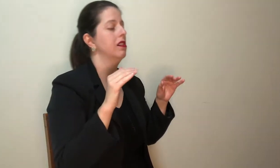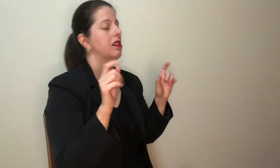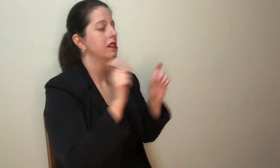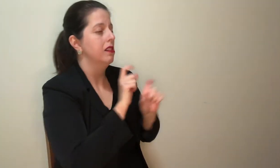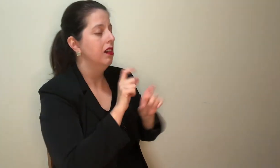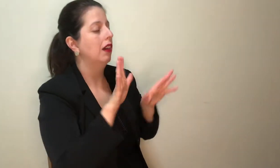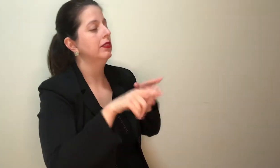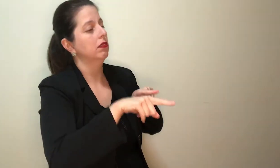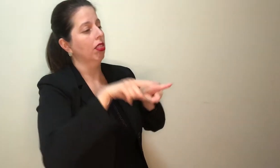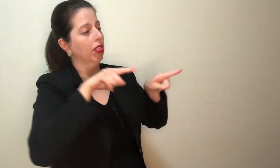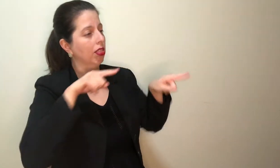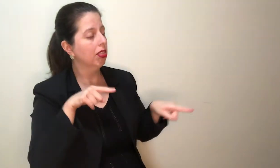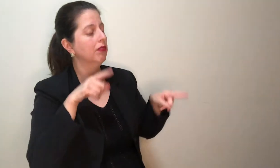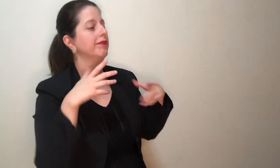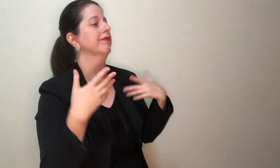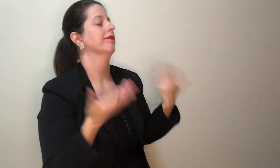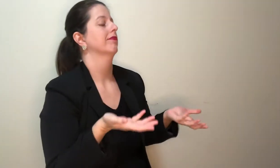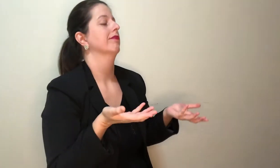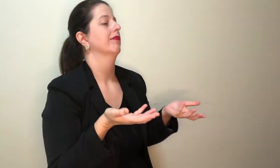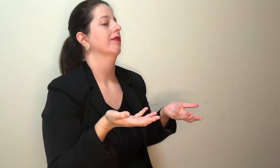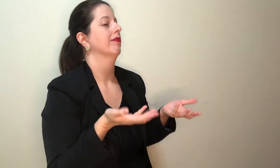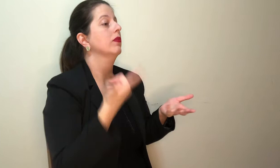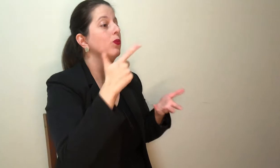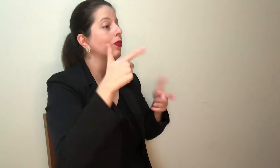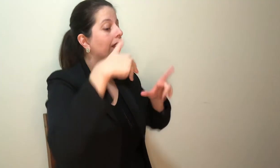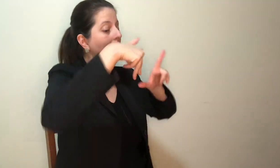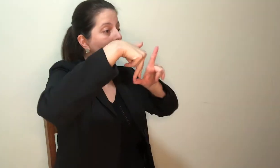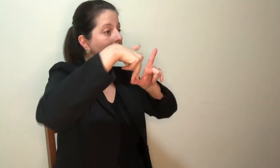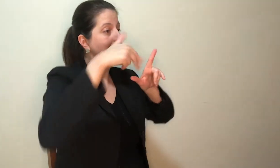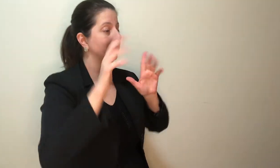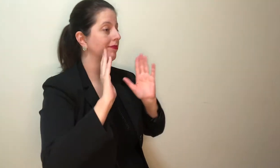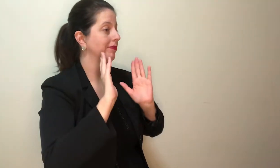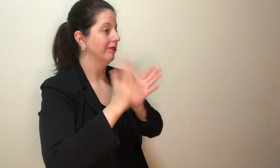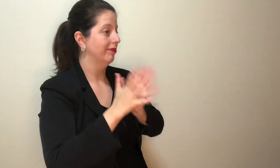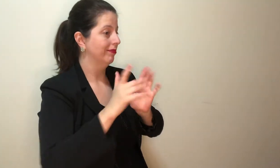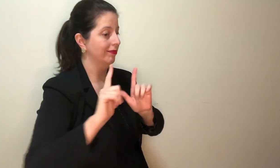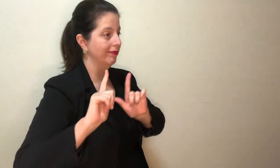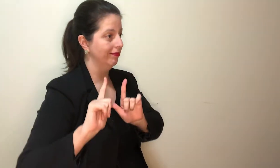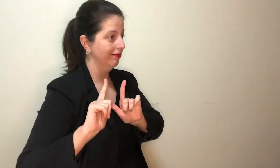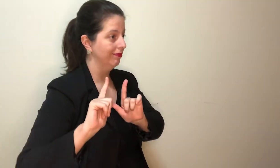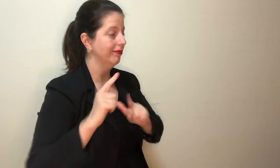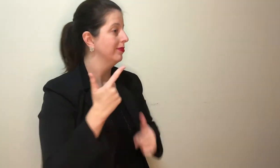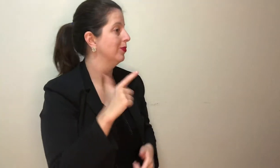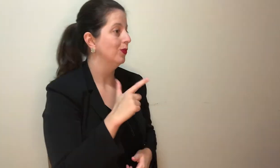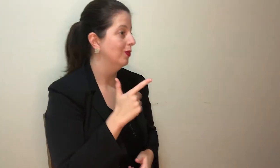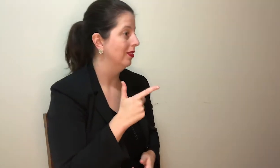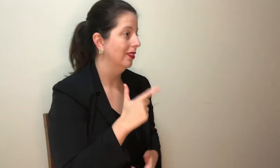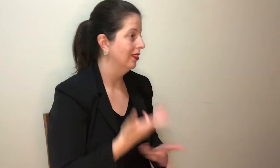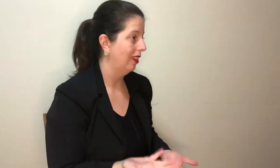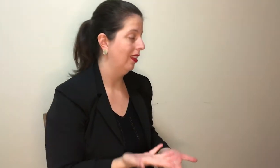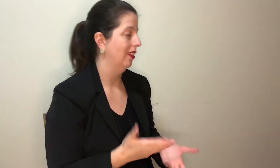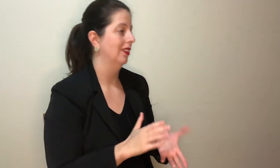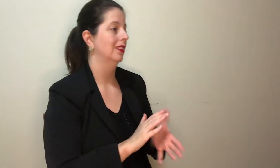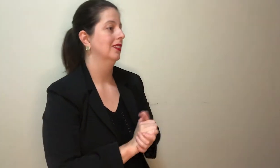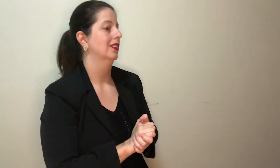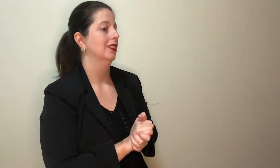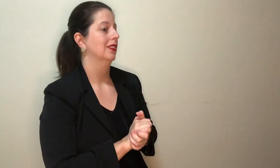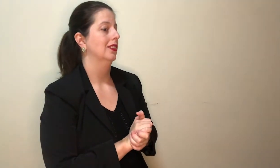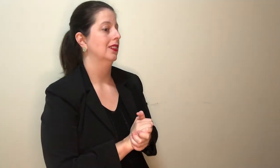atrasada em relação ao que está sendo dito. Ou então, quando a gente não tem a janelinha de intérprete. Acaba